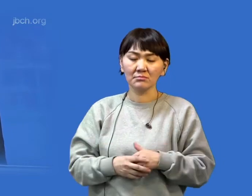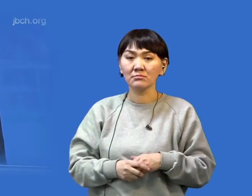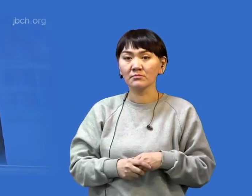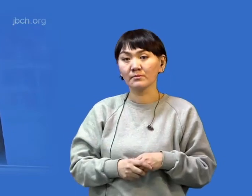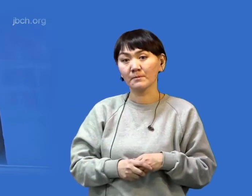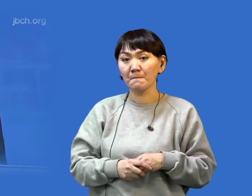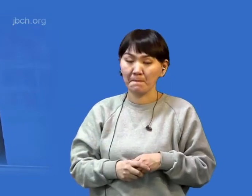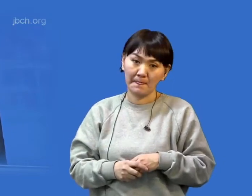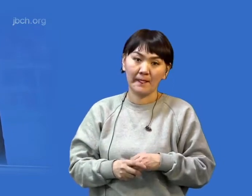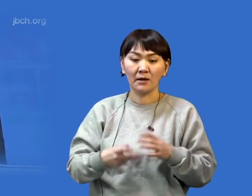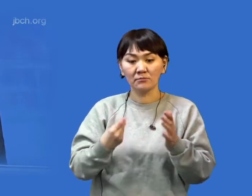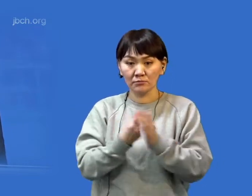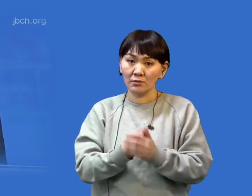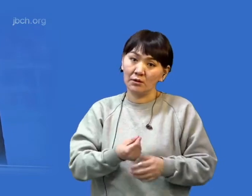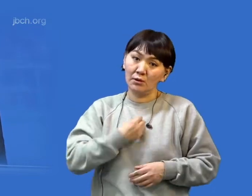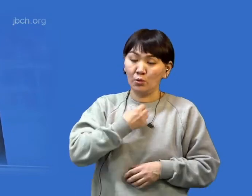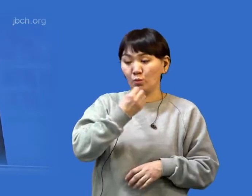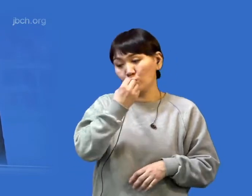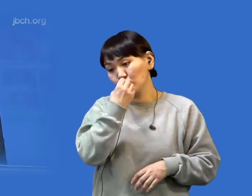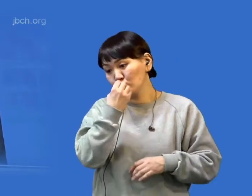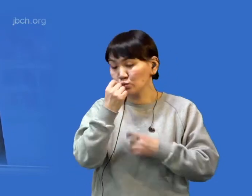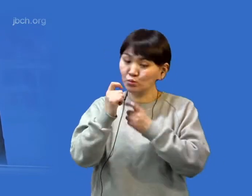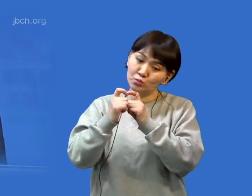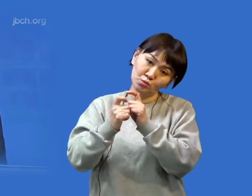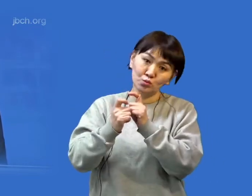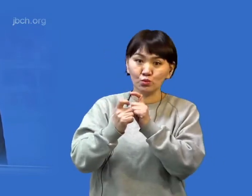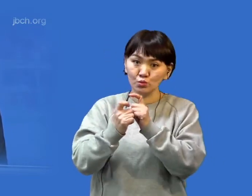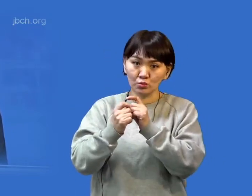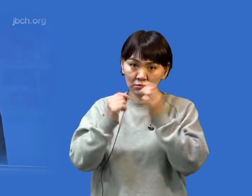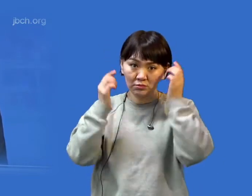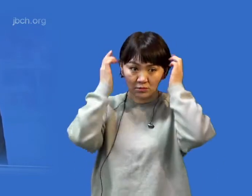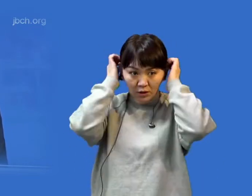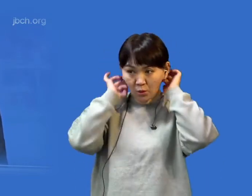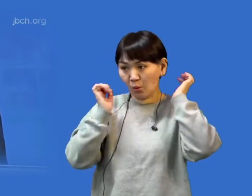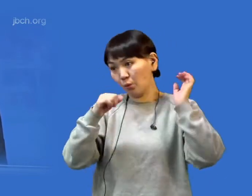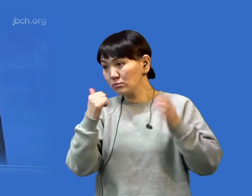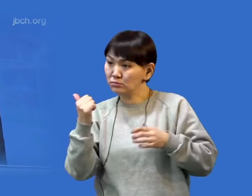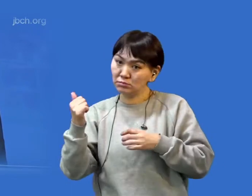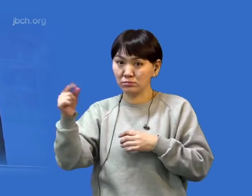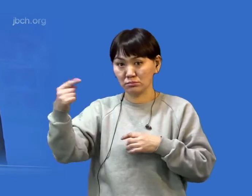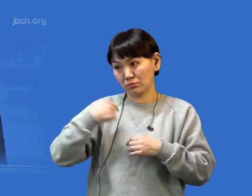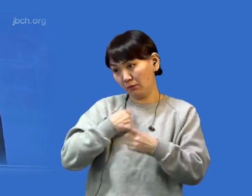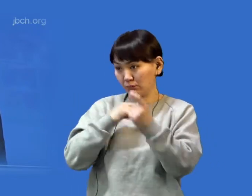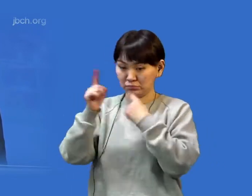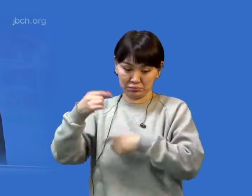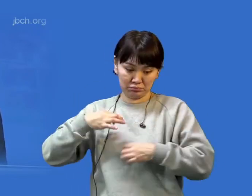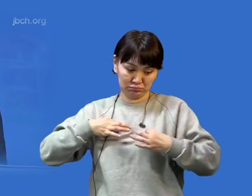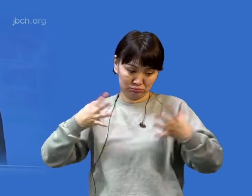тэмээ хуурч мэхэлдэгсэн ч юу бусдад одоо яавал яаж хандсамаг